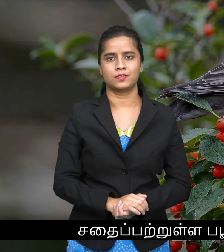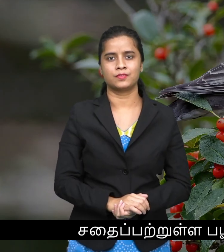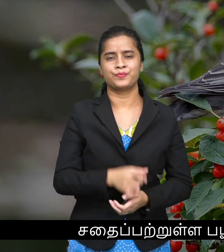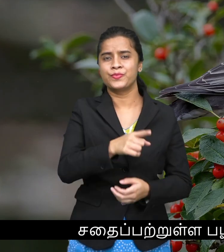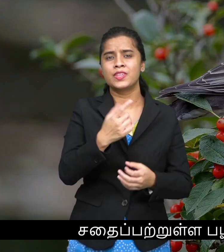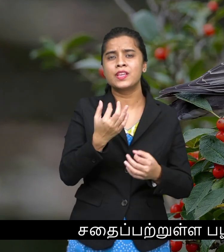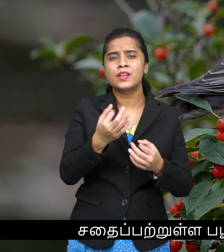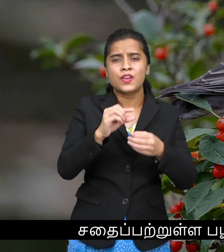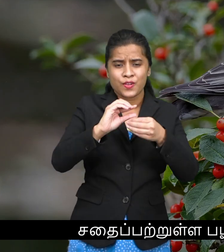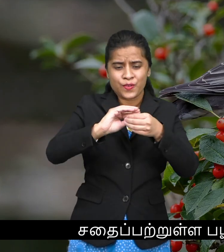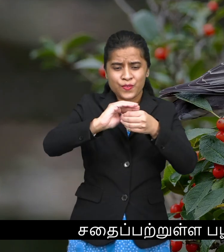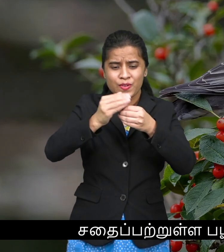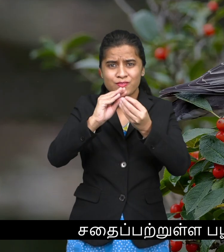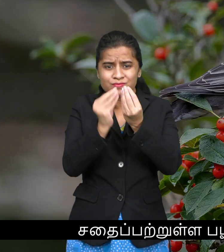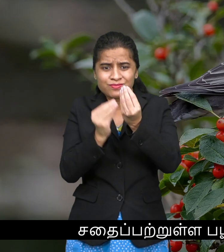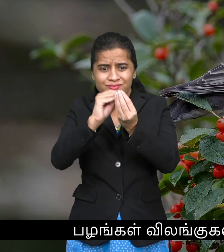சதைப்பற்றுள்ள பழங்களை